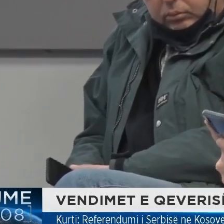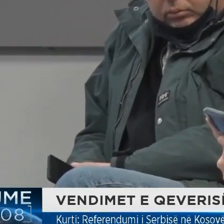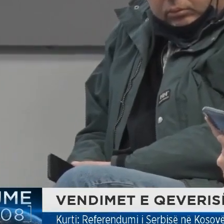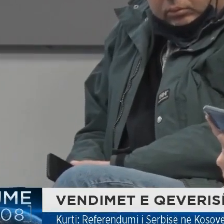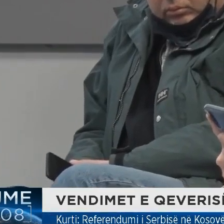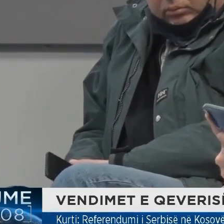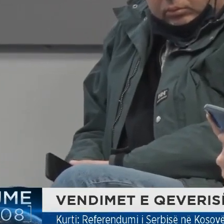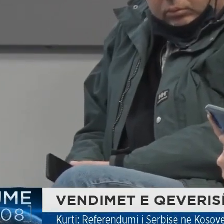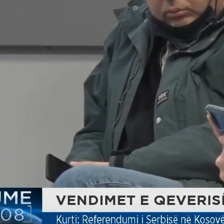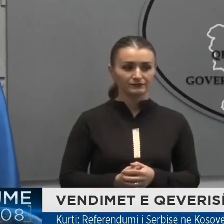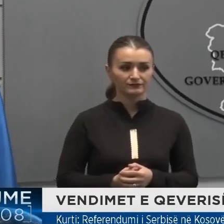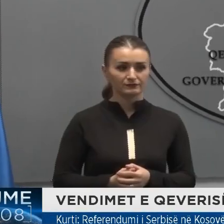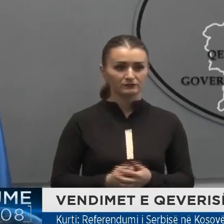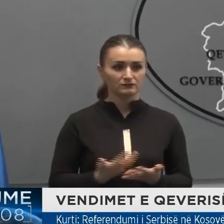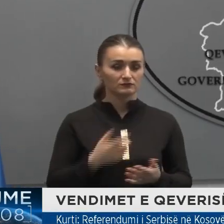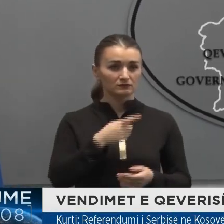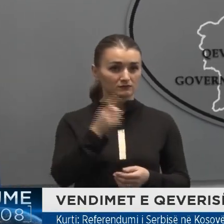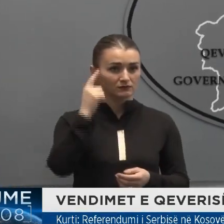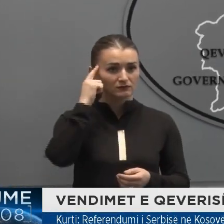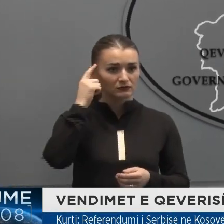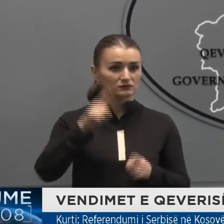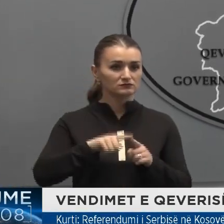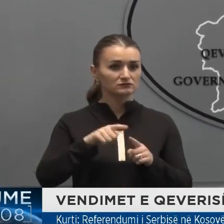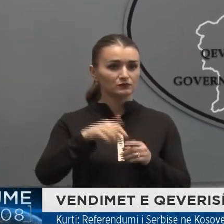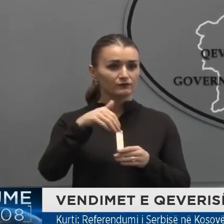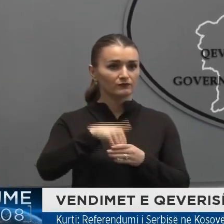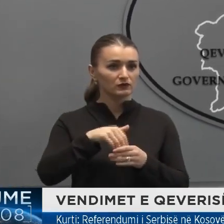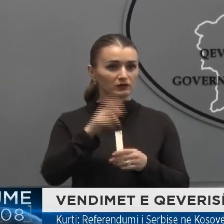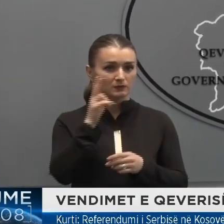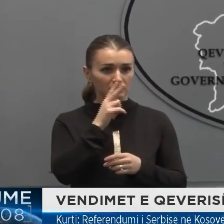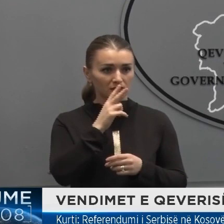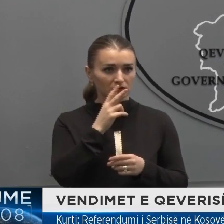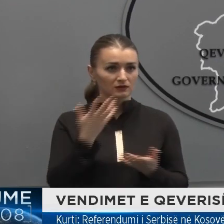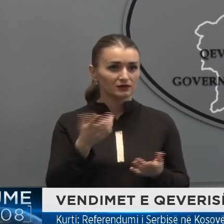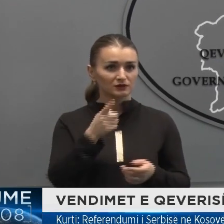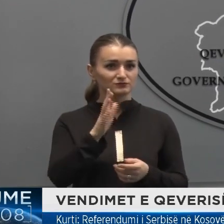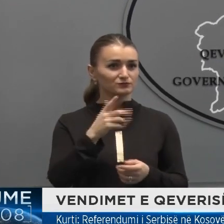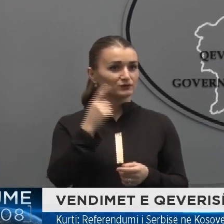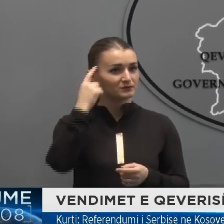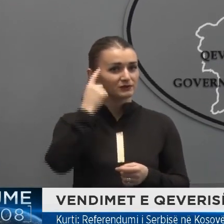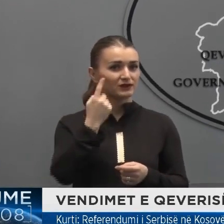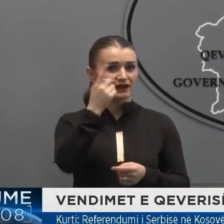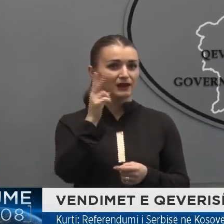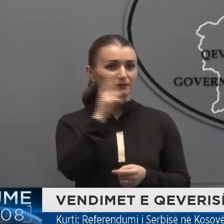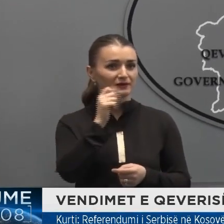u është përgjigjur me ironi. Duhet të pyesni, mos e kam pas fjalën për 1 prillin.